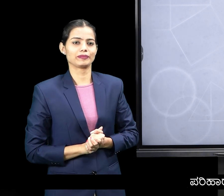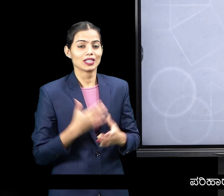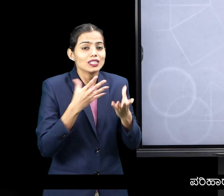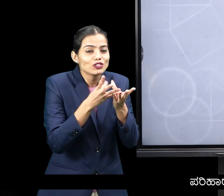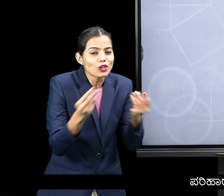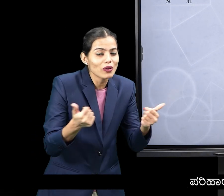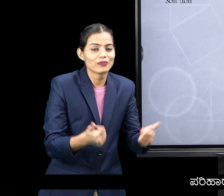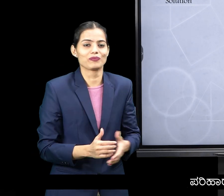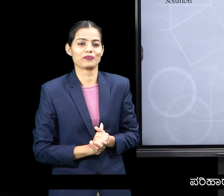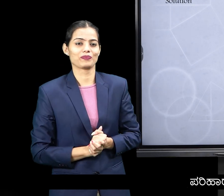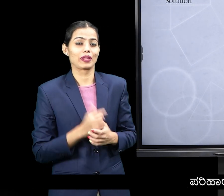ಪರಿಹಾರ ಹೀಗೆ ನೀಡಲಾಗಿದೆ.